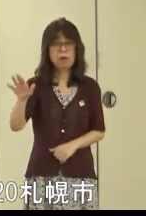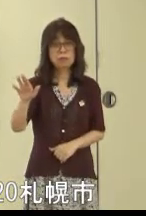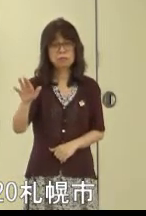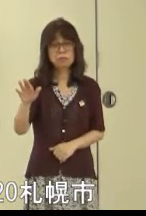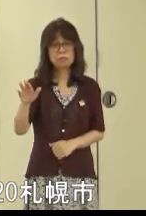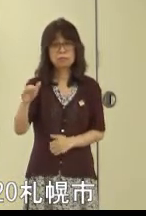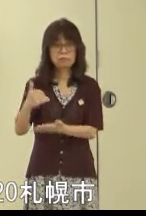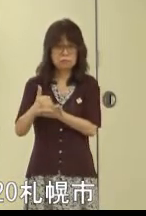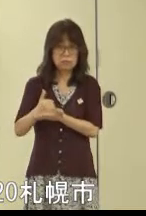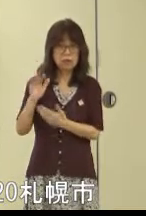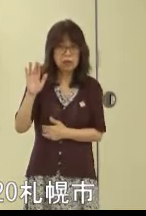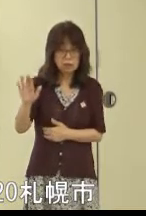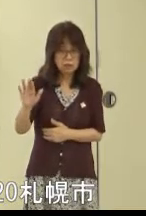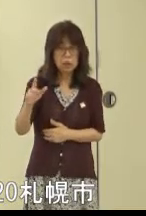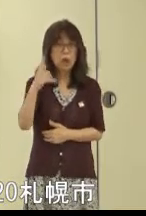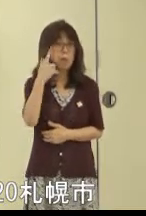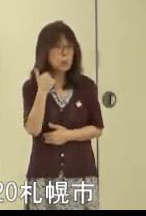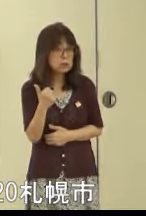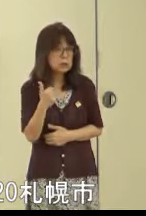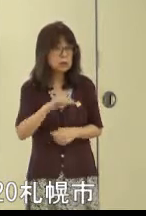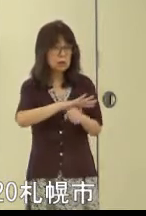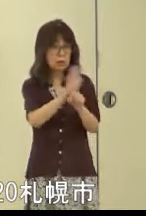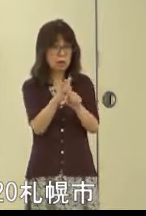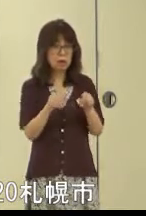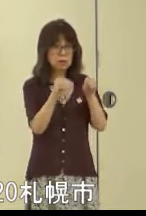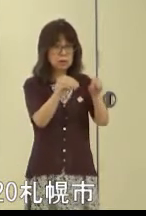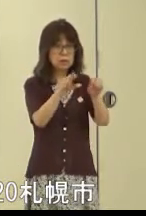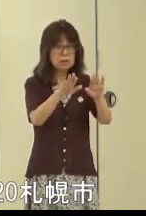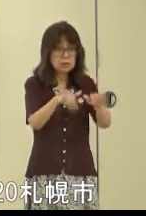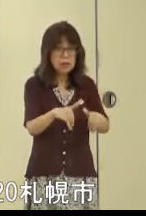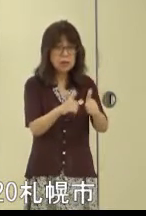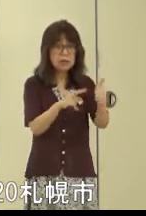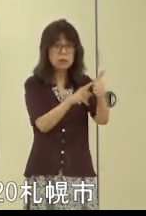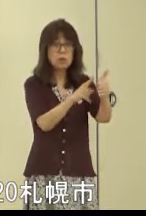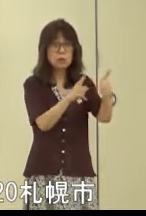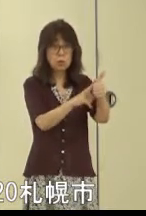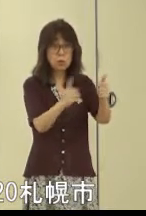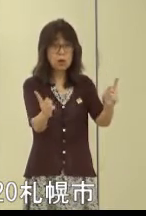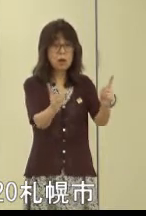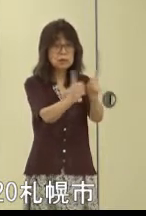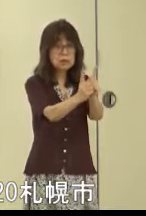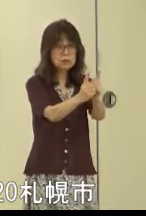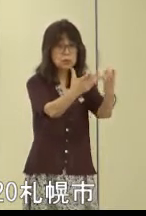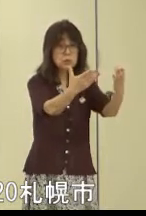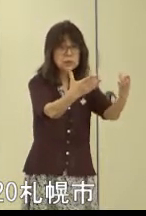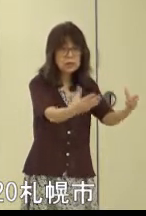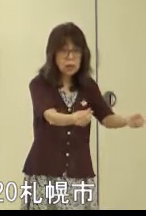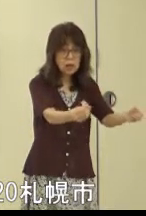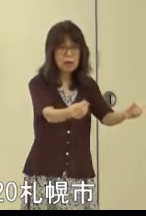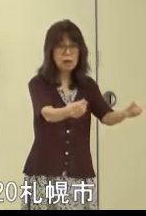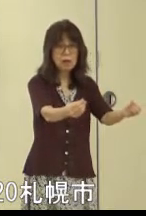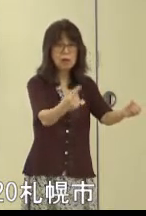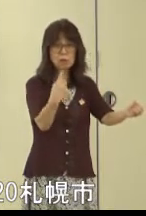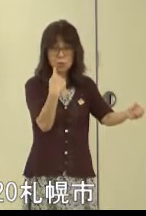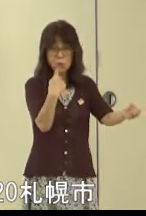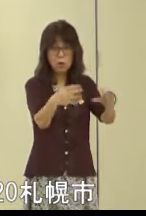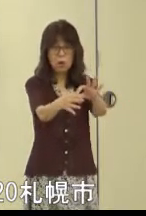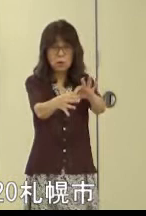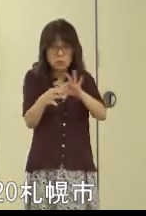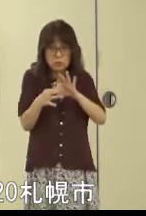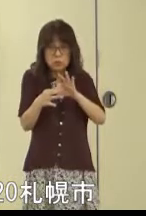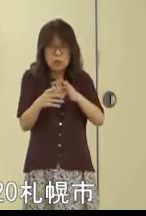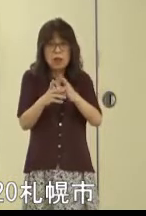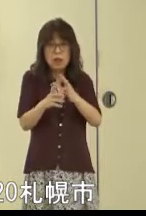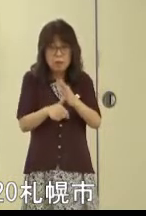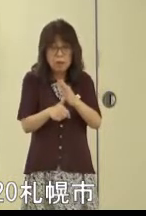ますもしあの陽性者と接触をしたという通知があった場合にはですね無症状